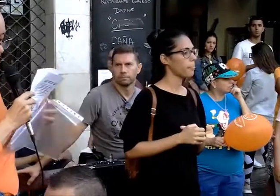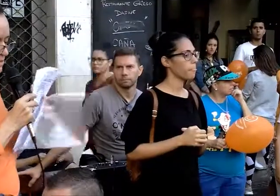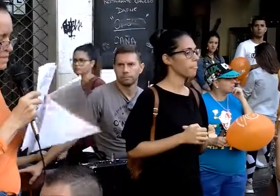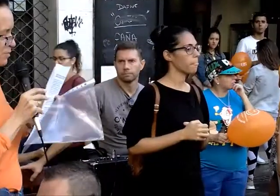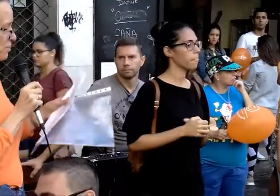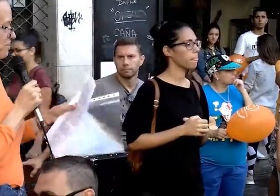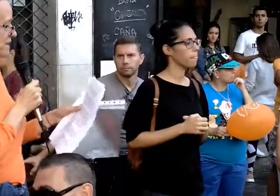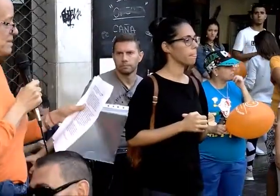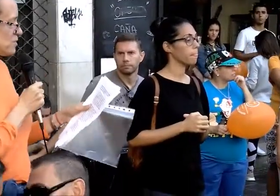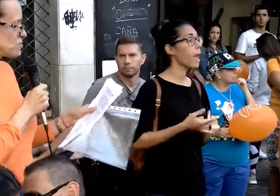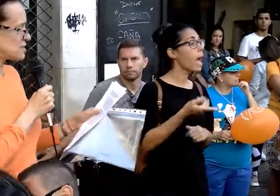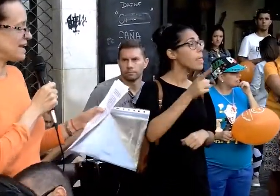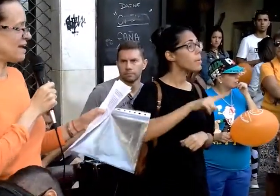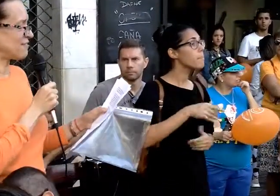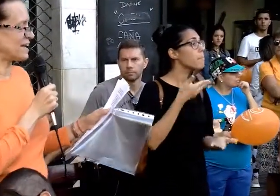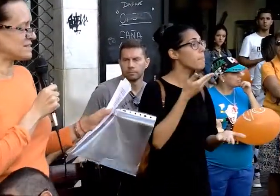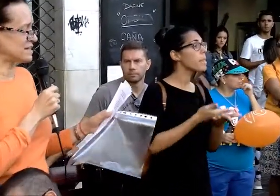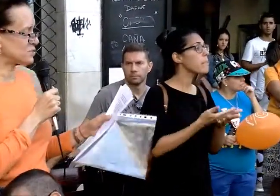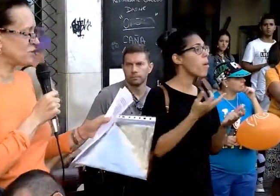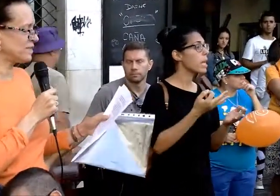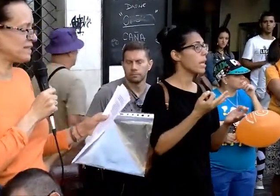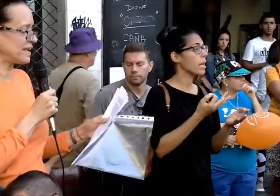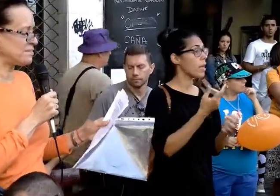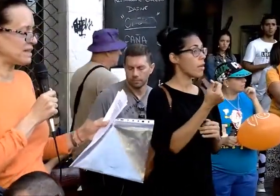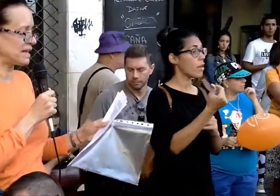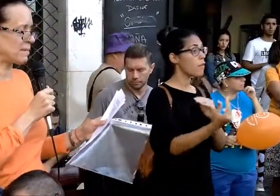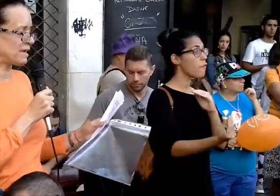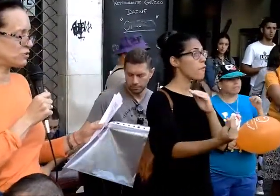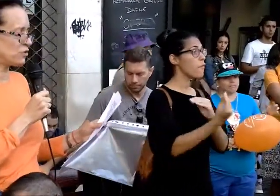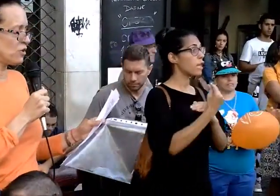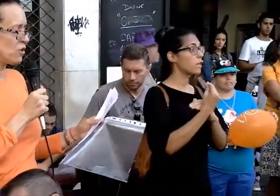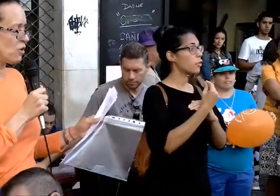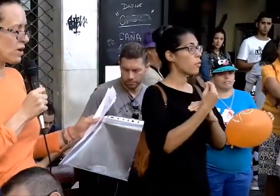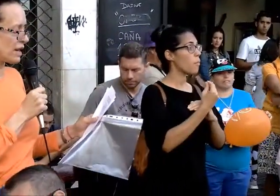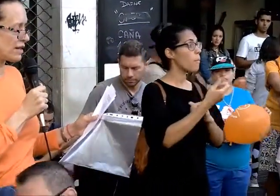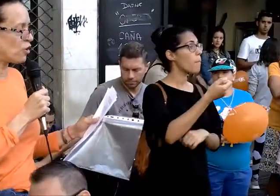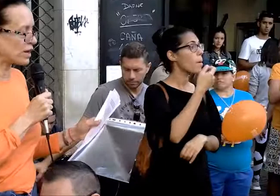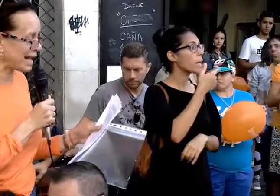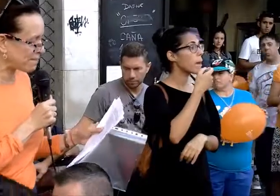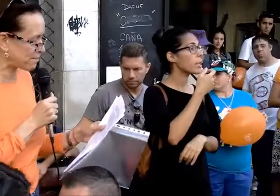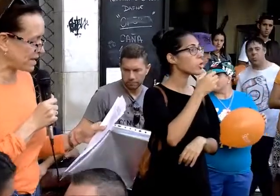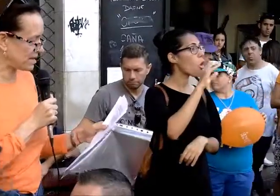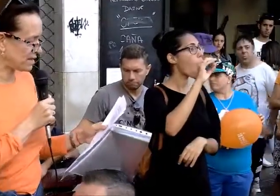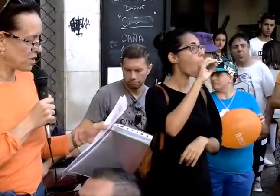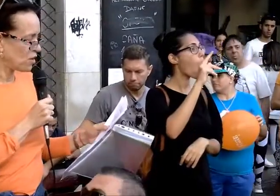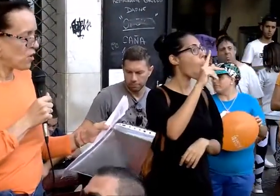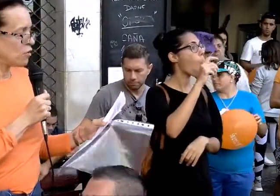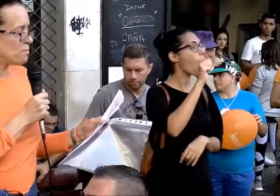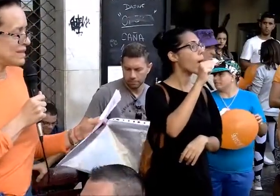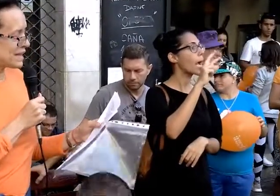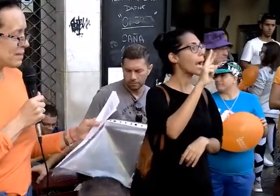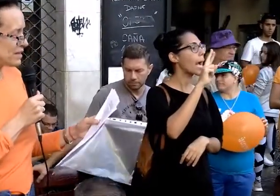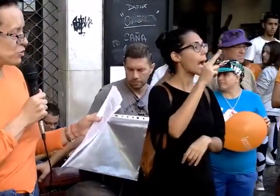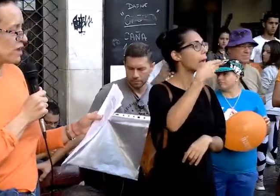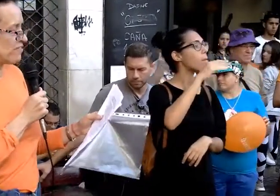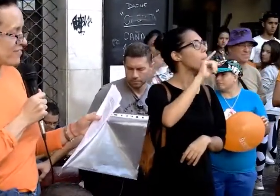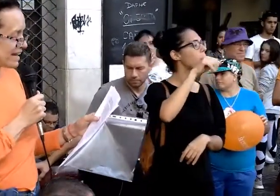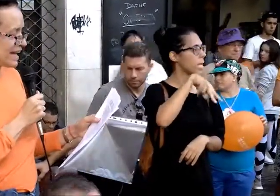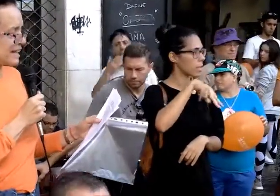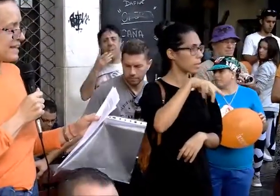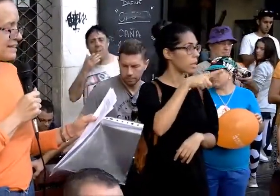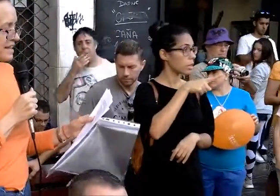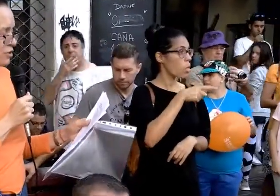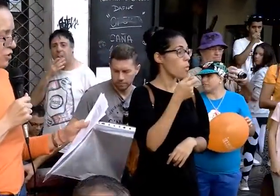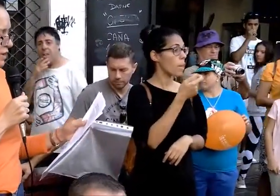Asimismo, pedimos la financiación del medicamento Orcambi, un medicamento que